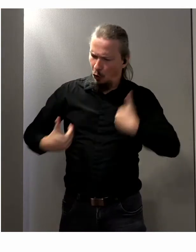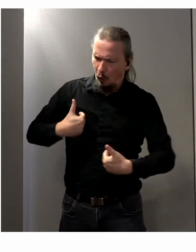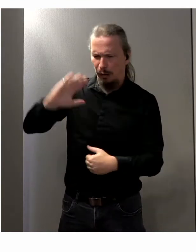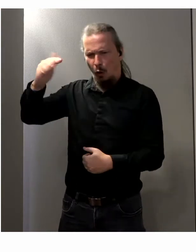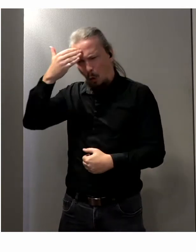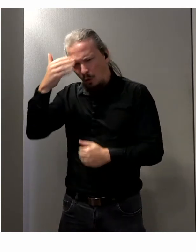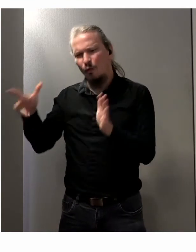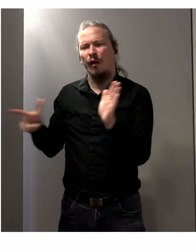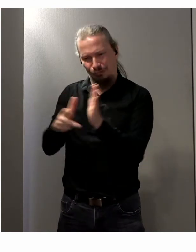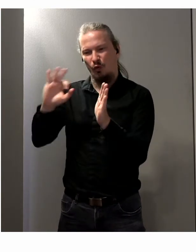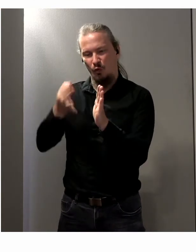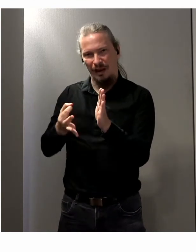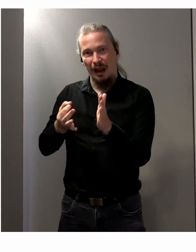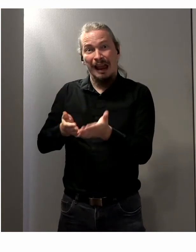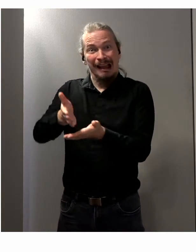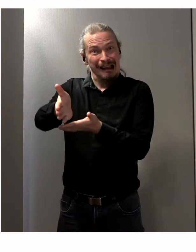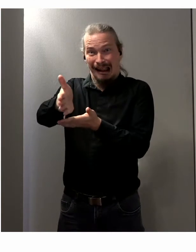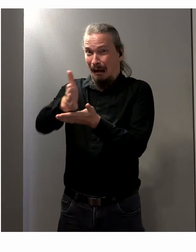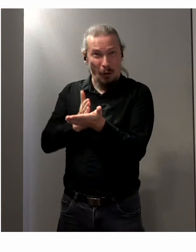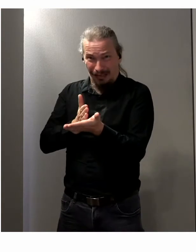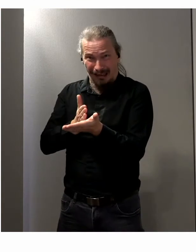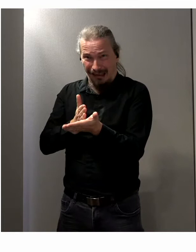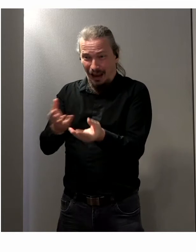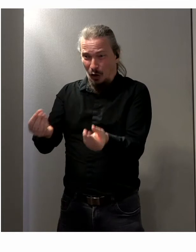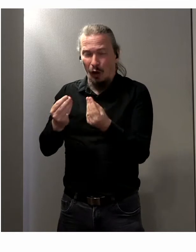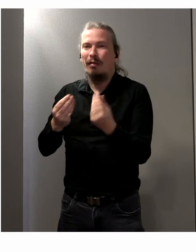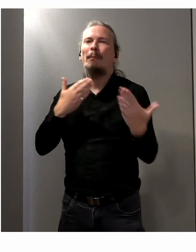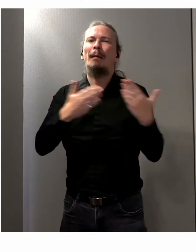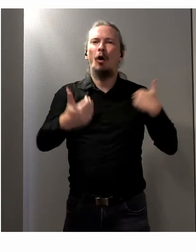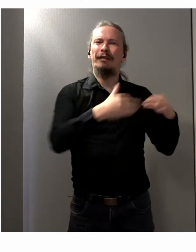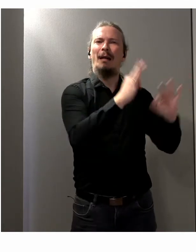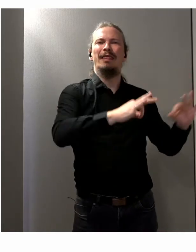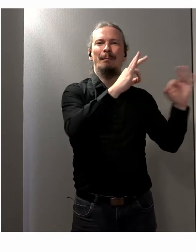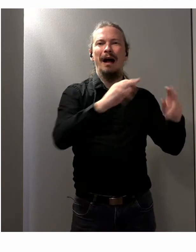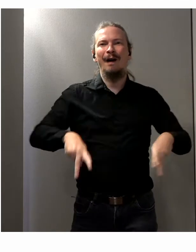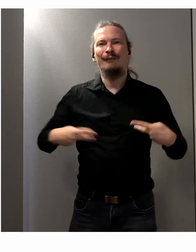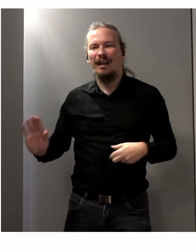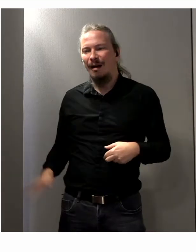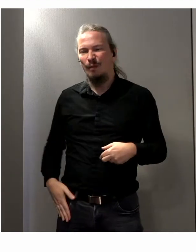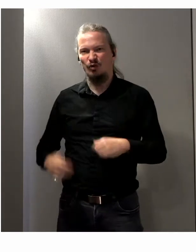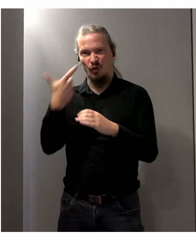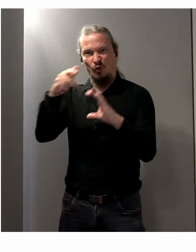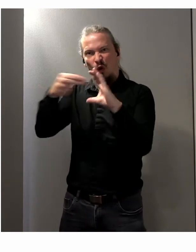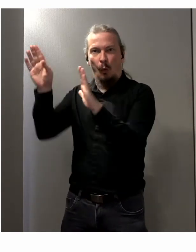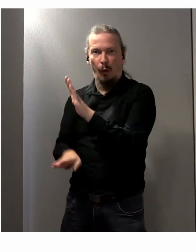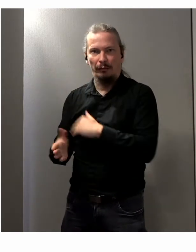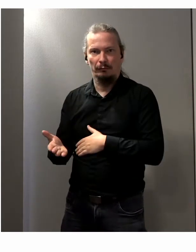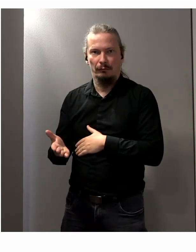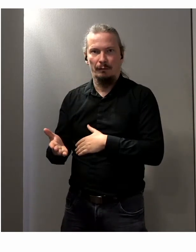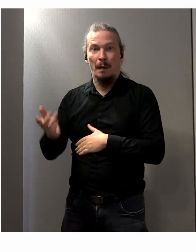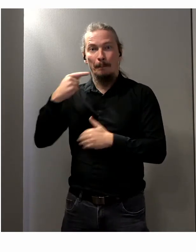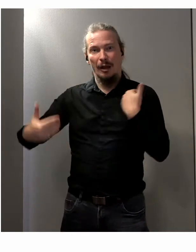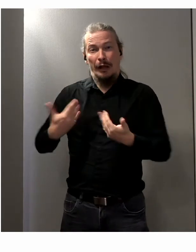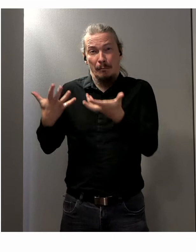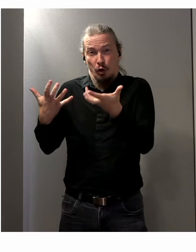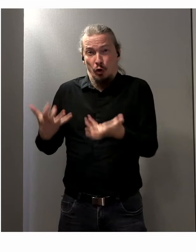reconnu administrativement ont un niveau de vie mensuel inférieur de quasiment 200 € à celui des personnes n'ayant pas de handicap. Et plus le handicap est sévère, plus l'écart se